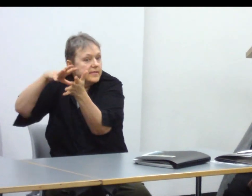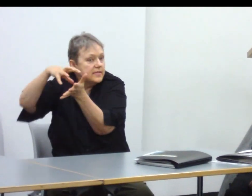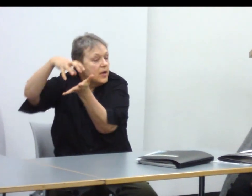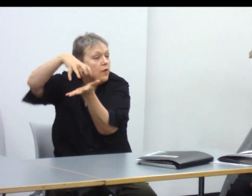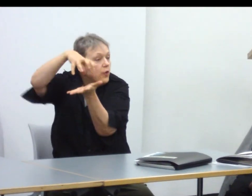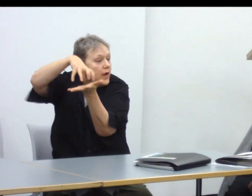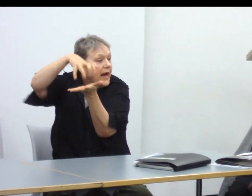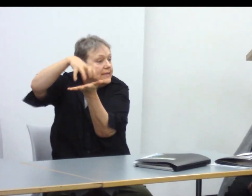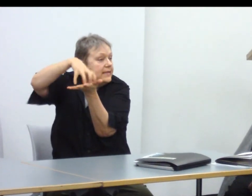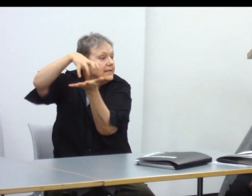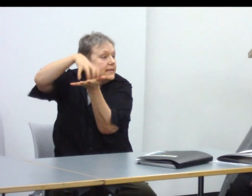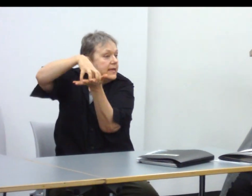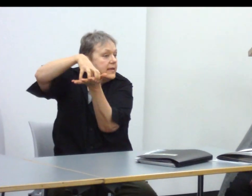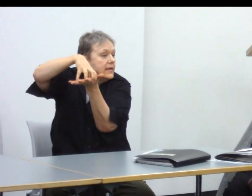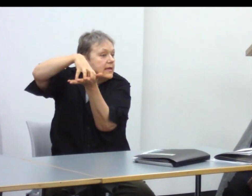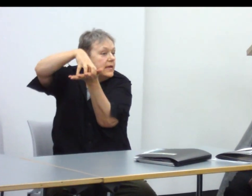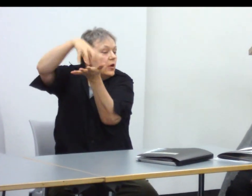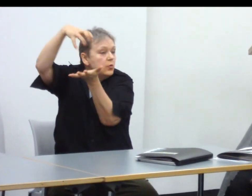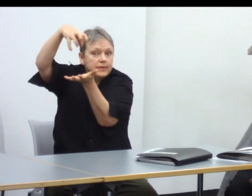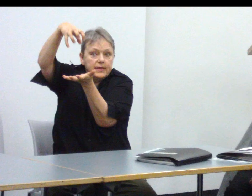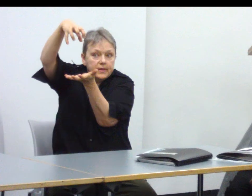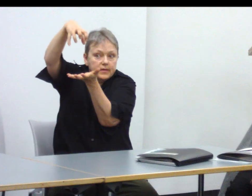ist vorhanden drin. Und